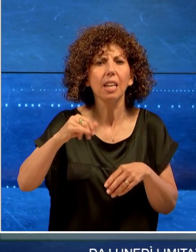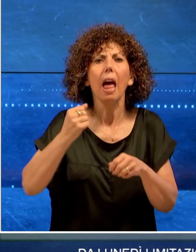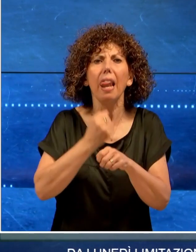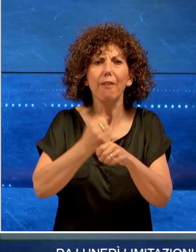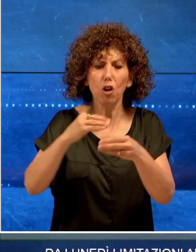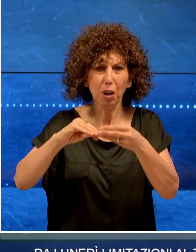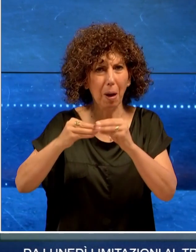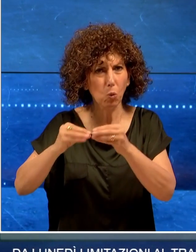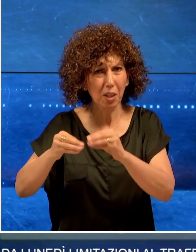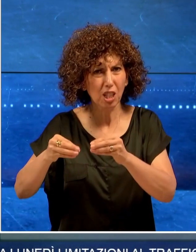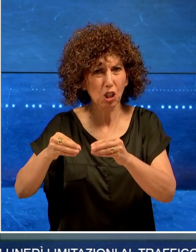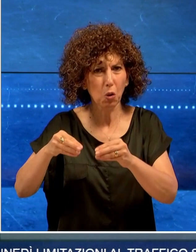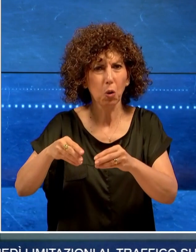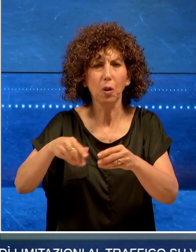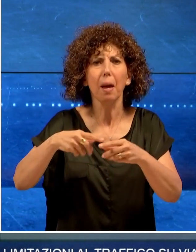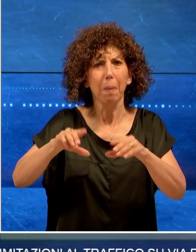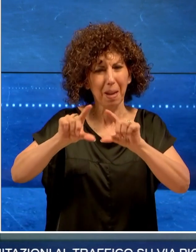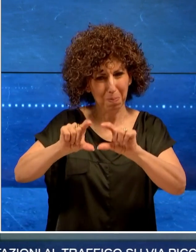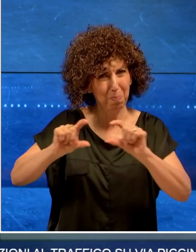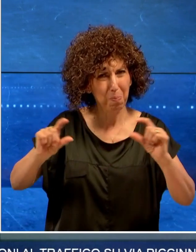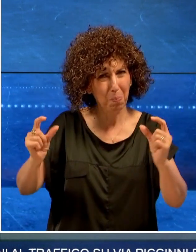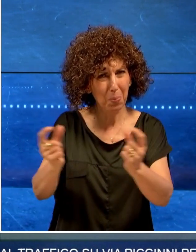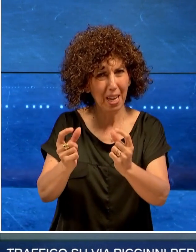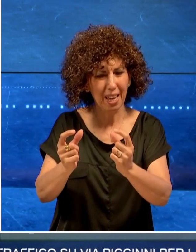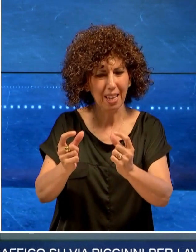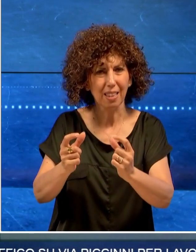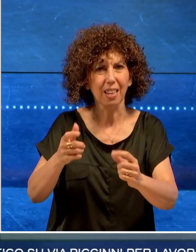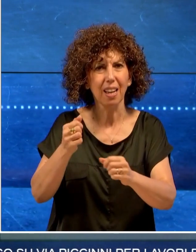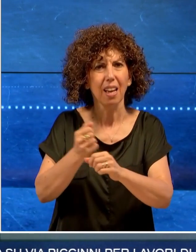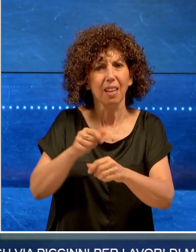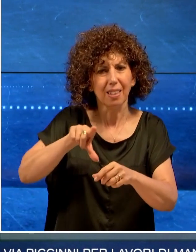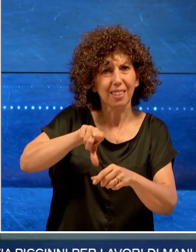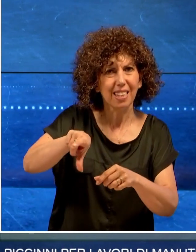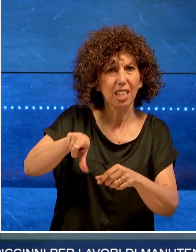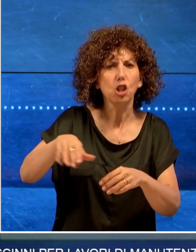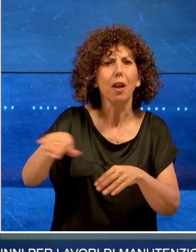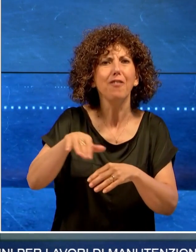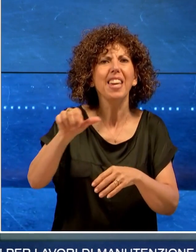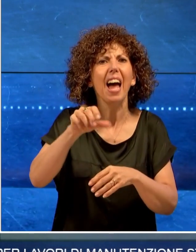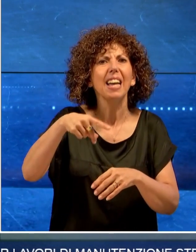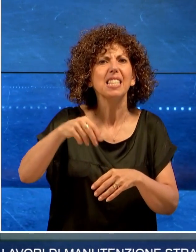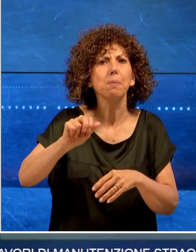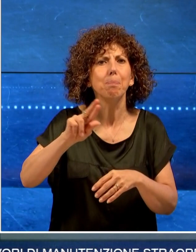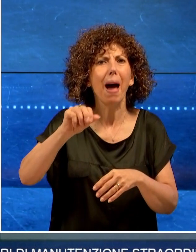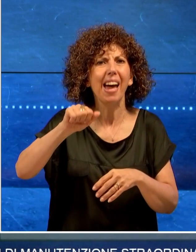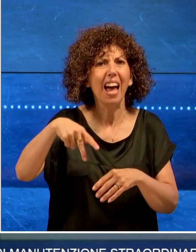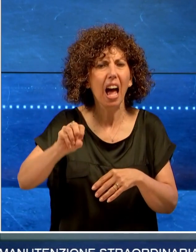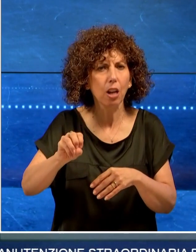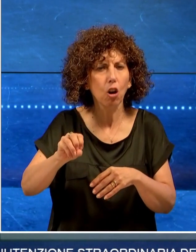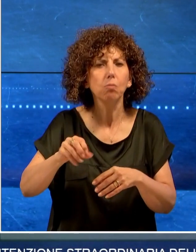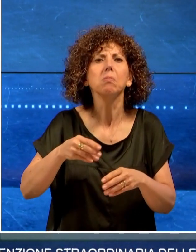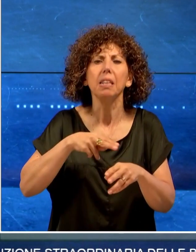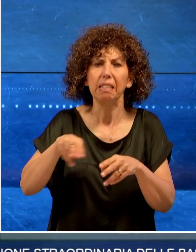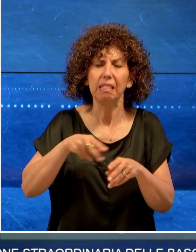straordinaria delle basole all'intersezione con via Sparano lo rende noto